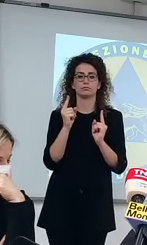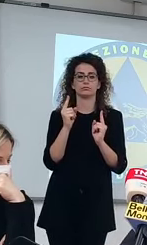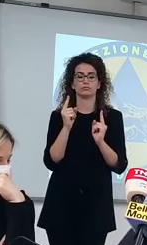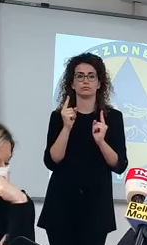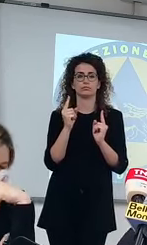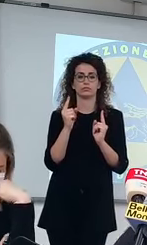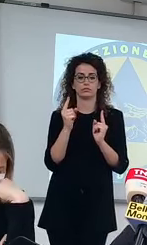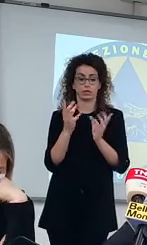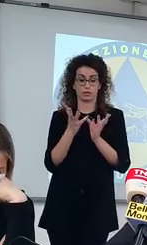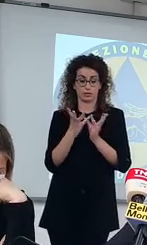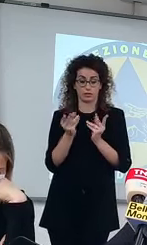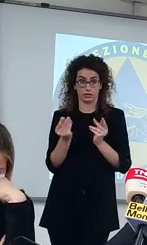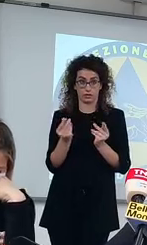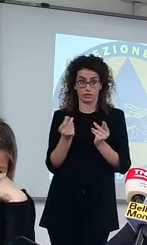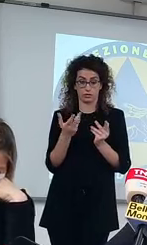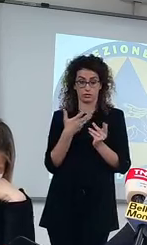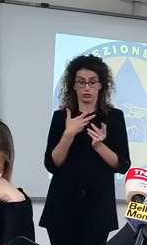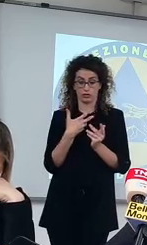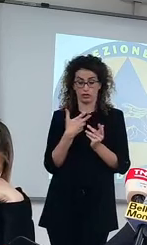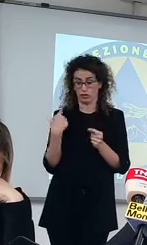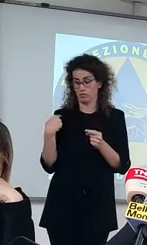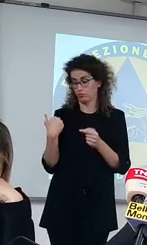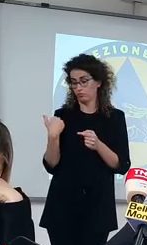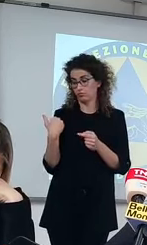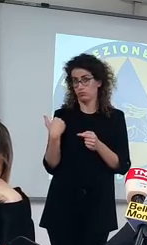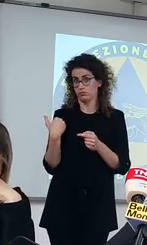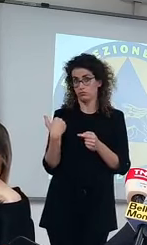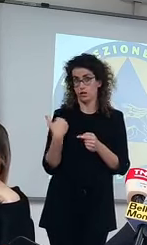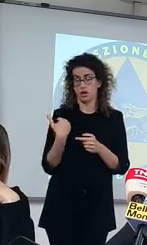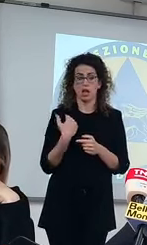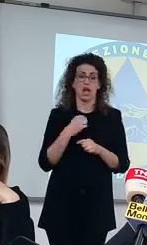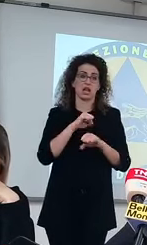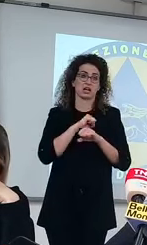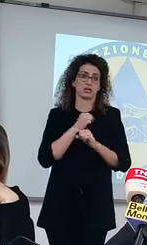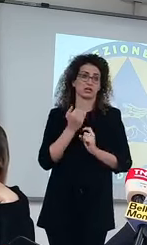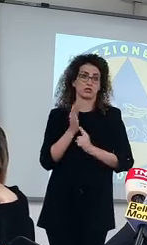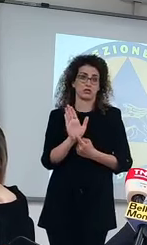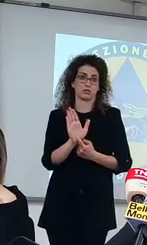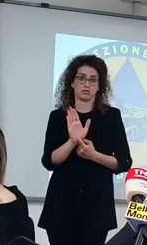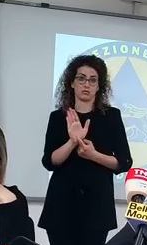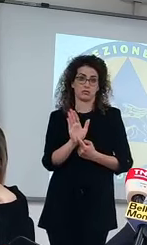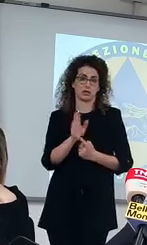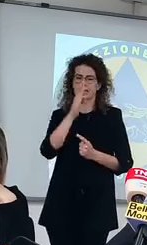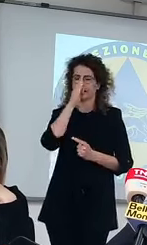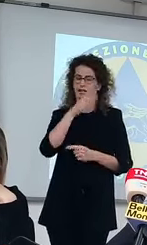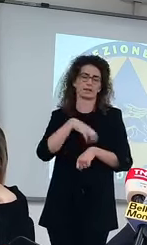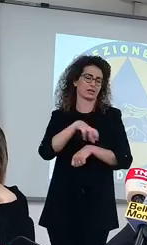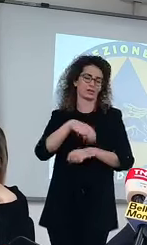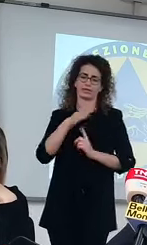la soluzione penso la presenterà, come giusto che sia, direttamente il Ministro.